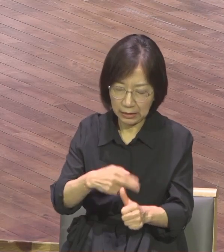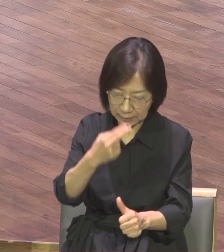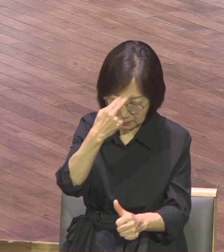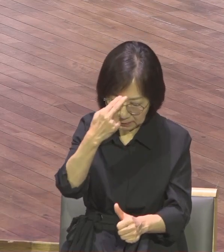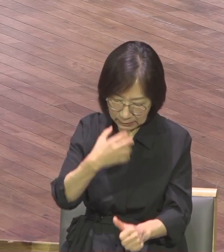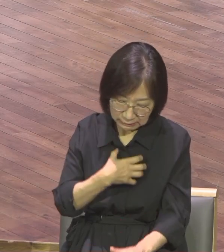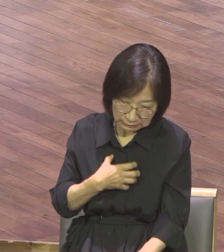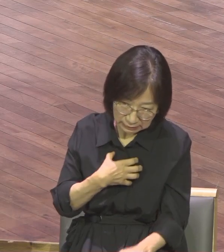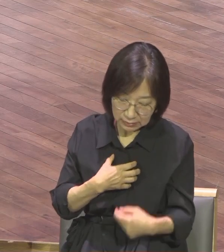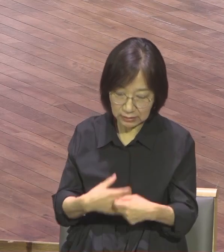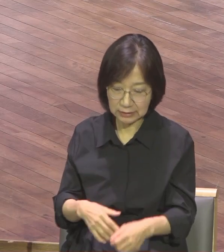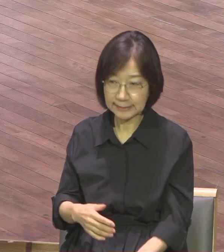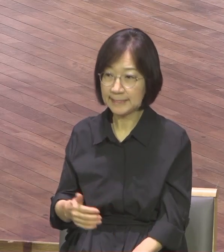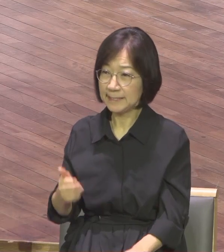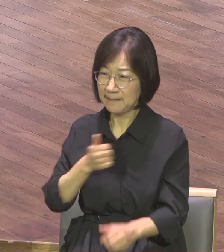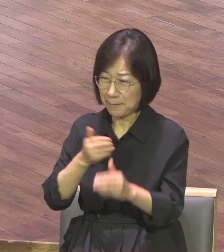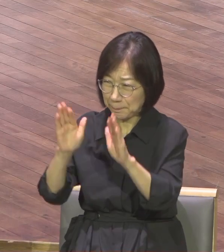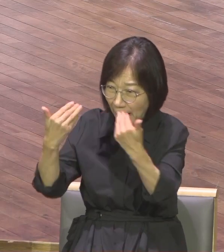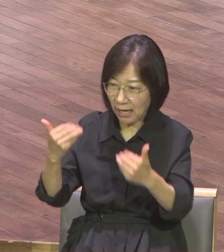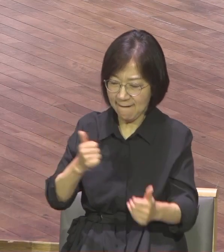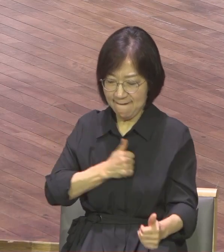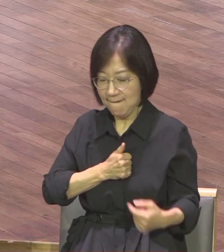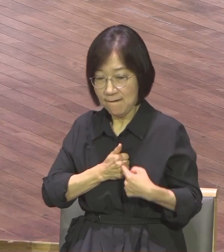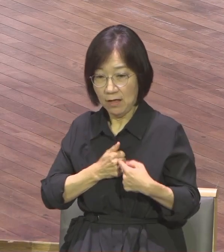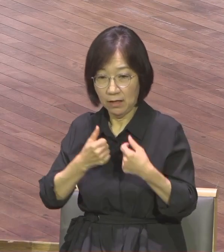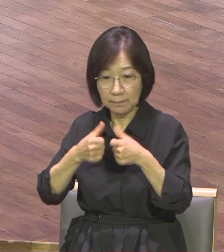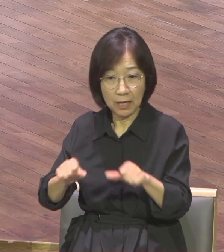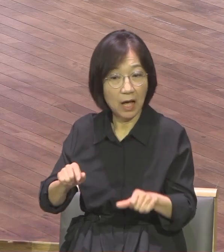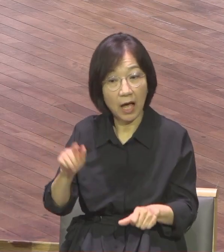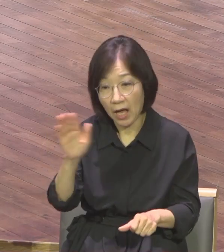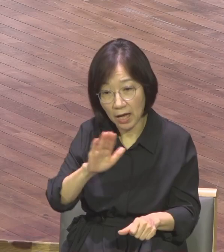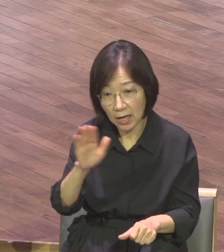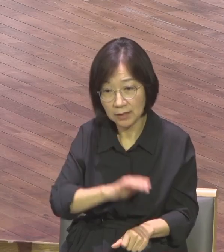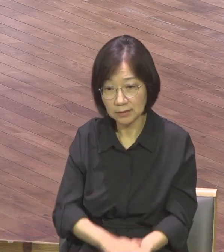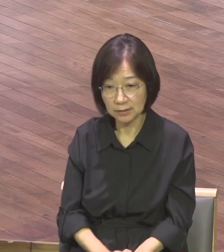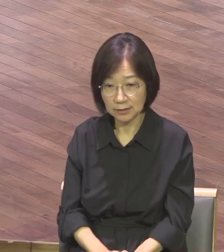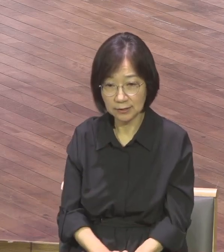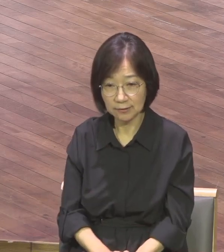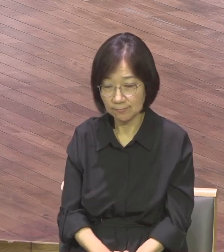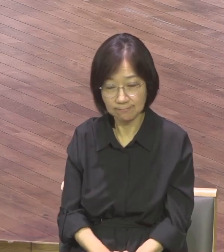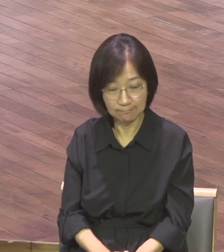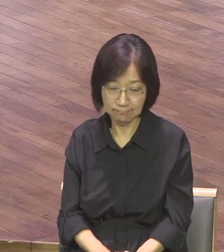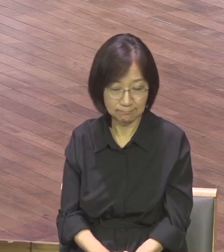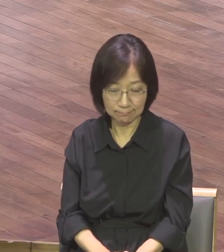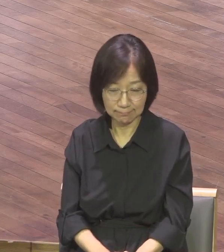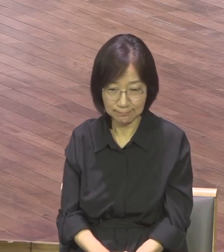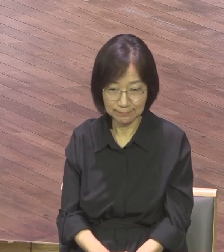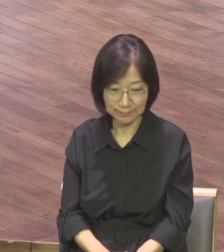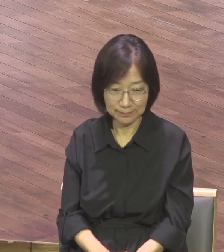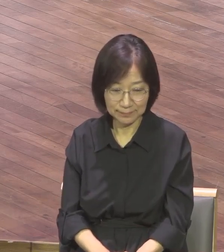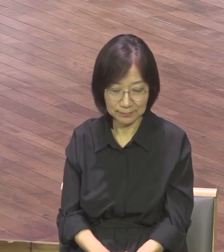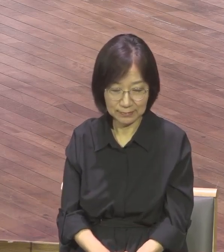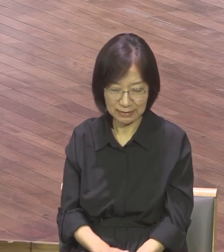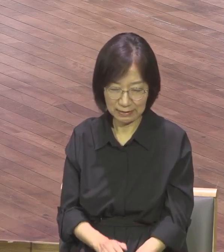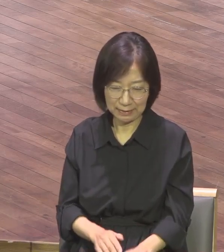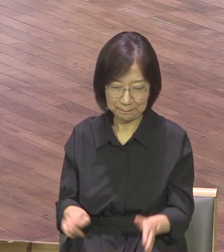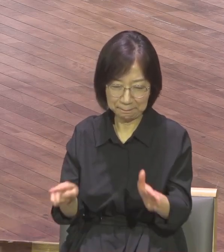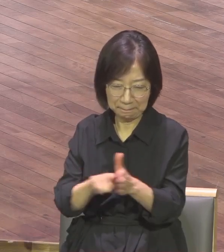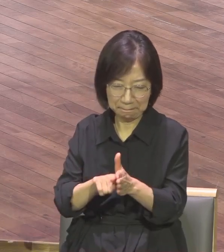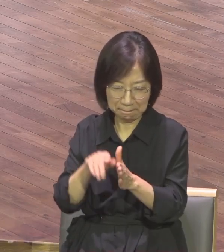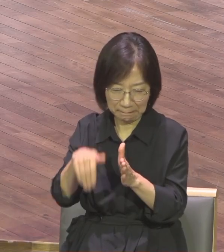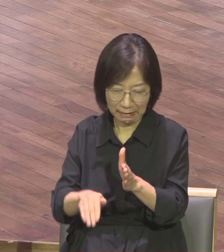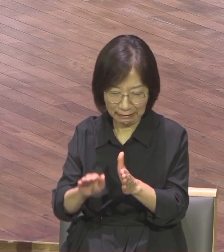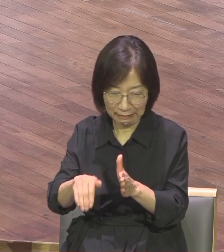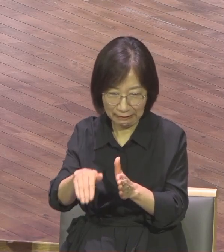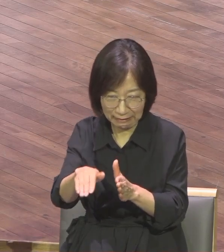생겼다고, 어려운 힘든 일이 생겼다고 딱 기가 죽어가지고 다운돼가지고 그런 거 없어요. 그거 다